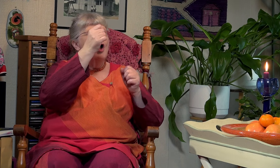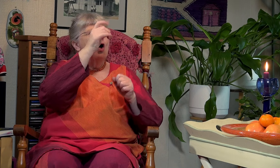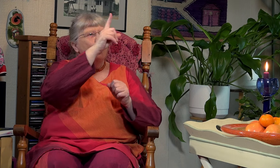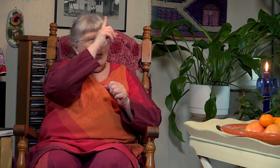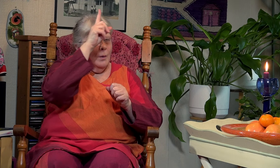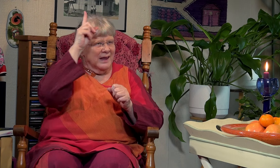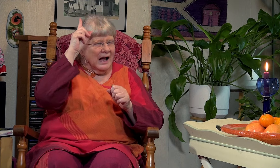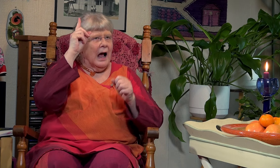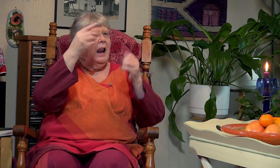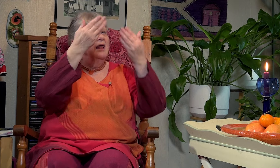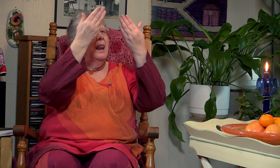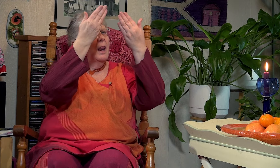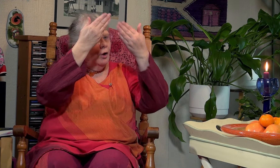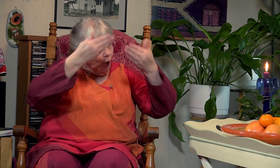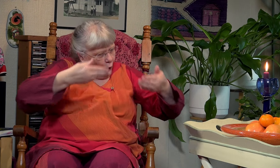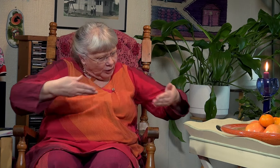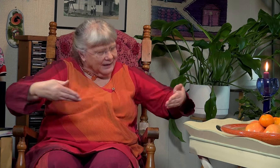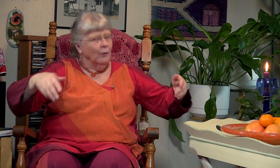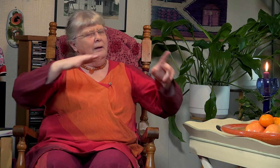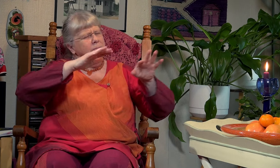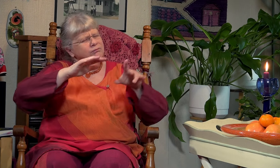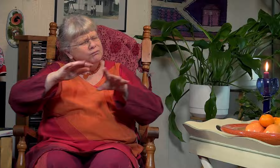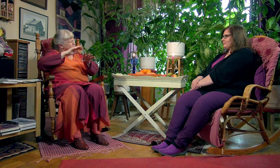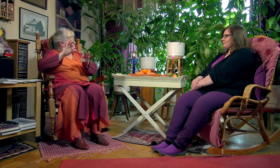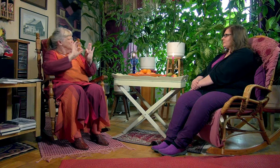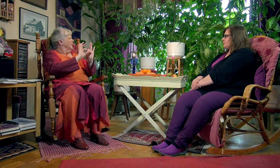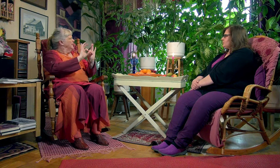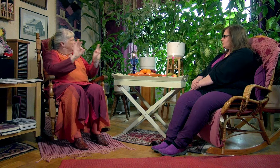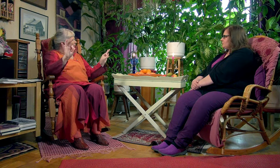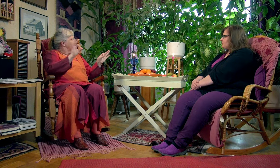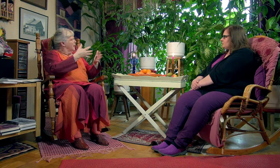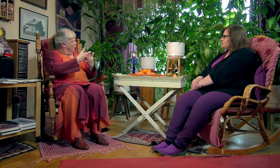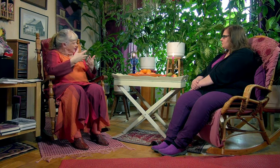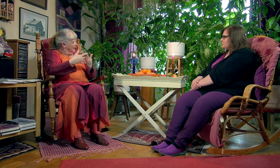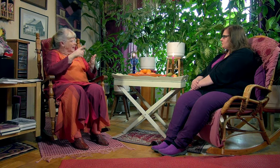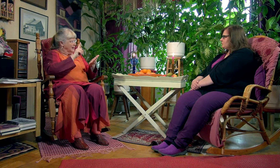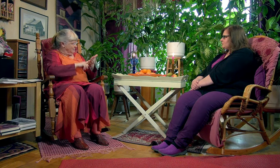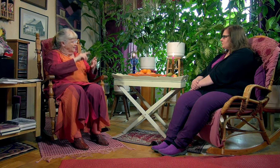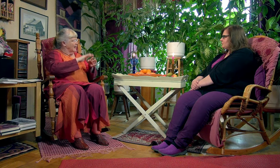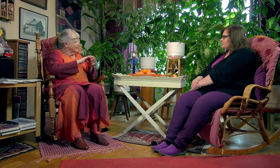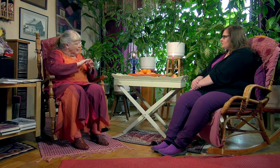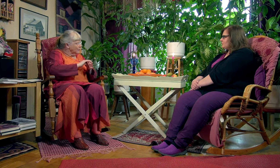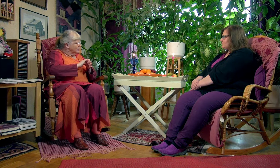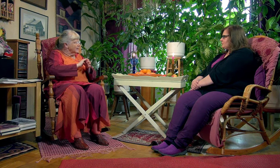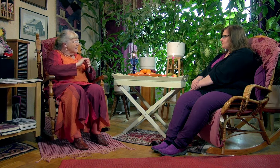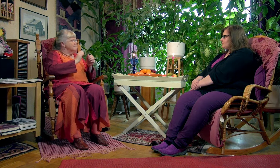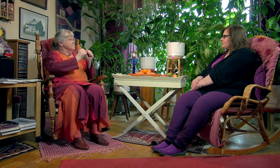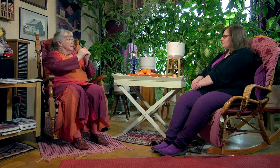ei saanut sanoa, oli tarkkaan määritelty, että miten häntä sai puhutella. Eli oli todella tarkkaa tämä kielen